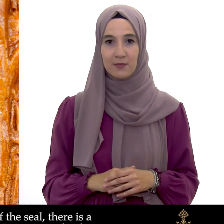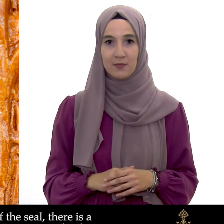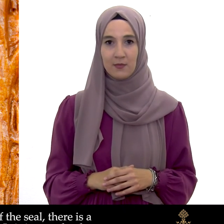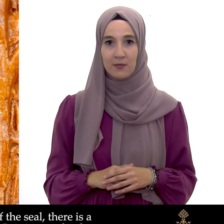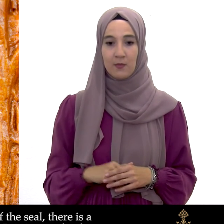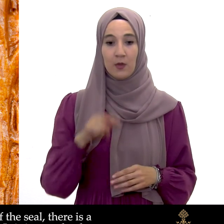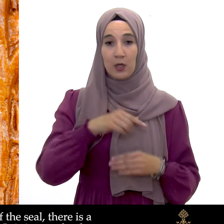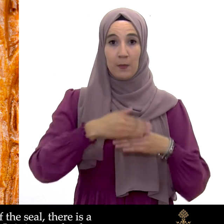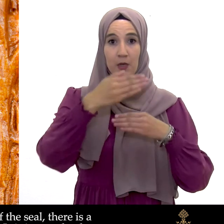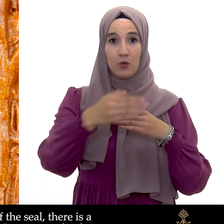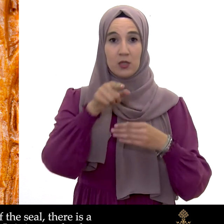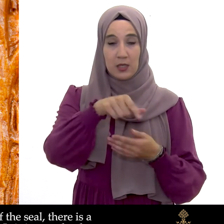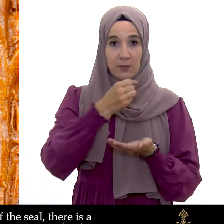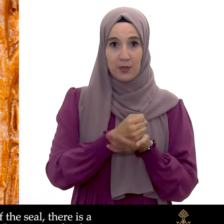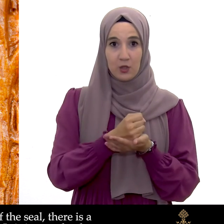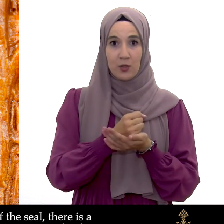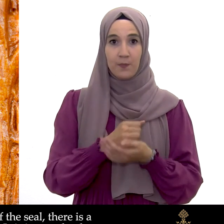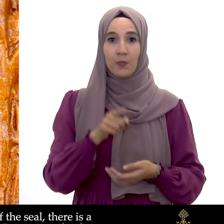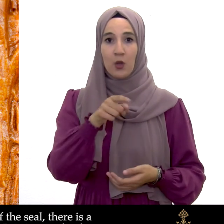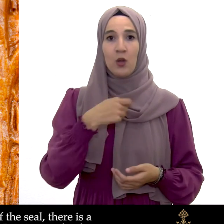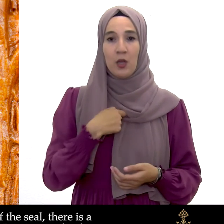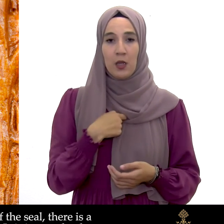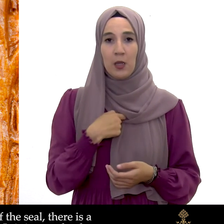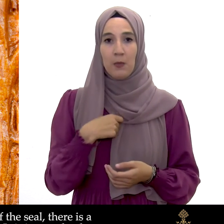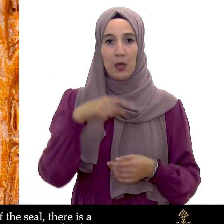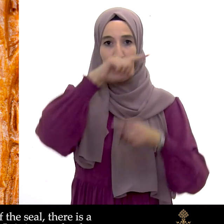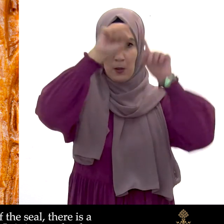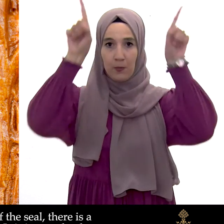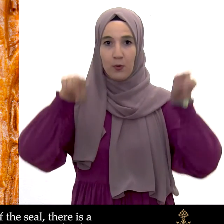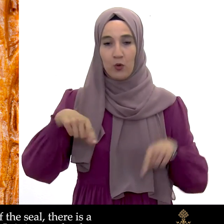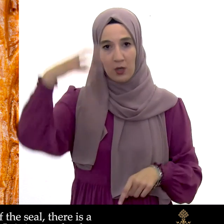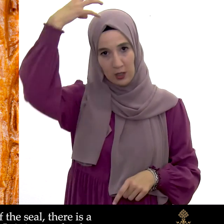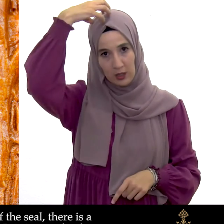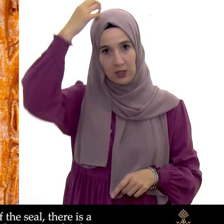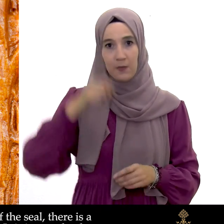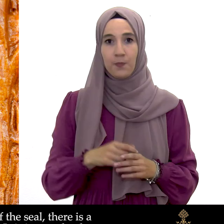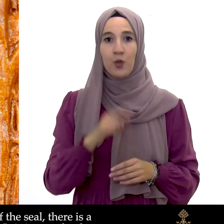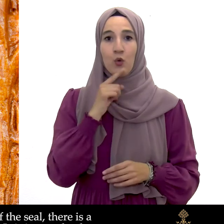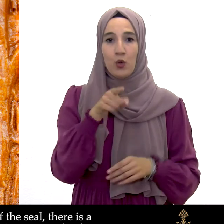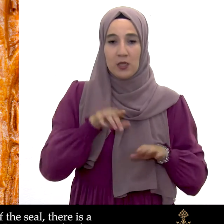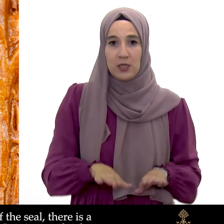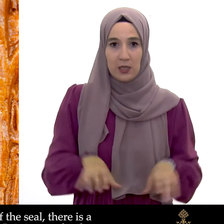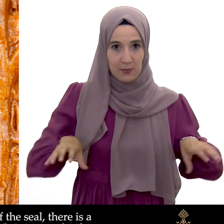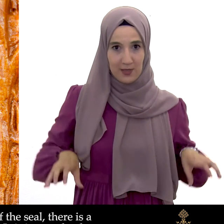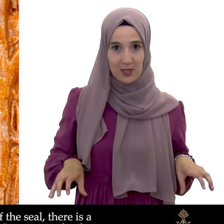Na prednjoj strani pečata predstavljen je portret kralja Tvrtka I. koji sjedi na prijestolju.